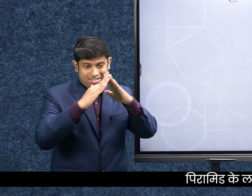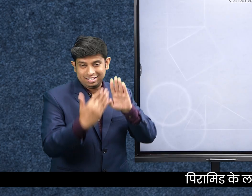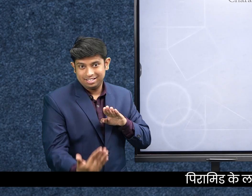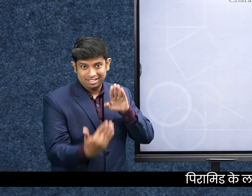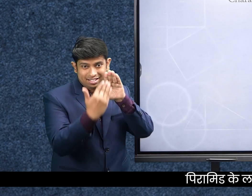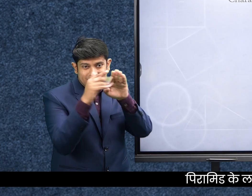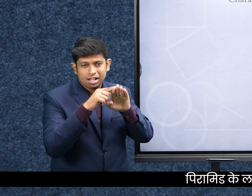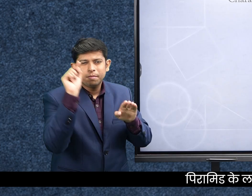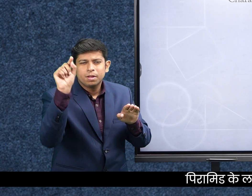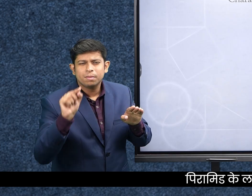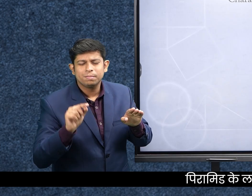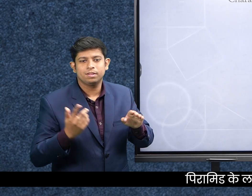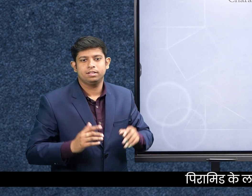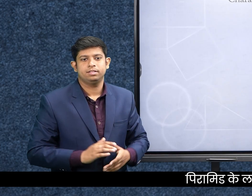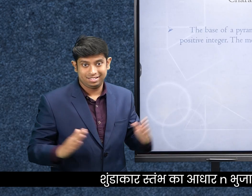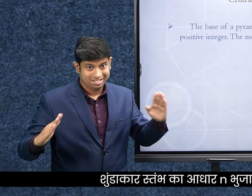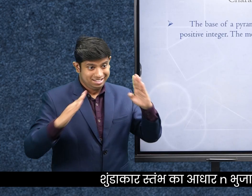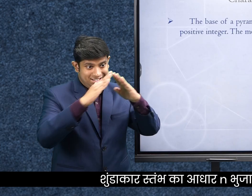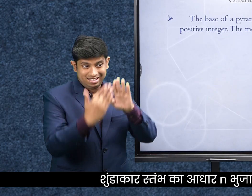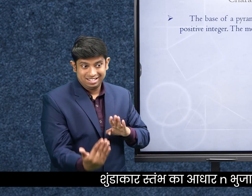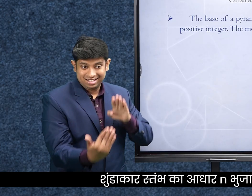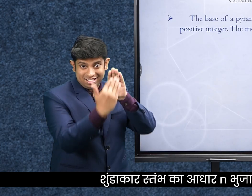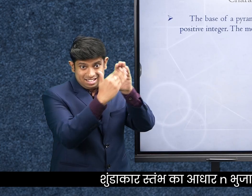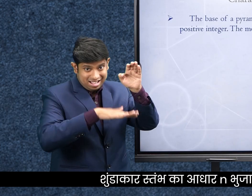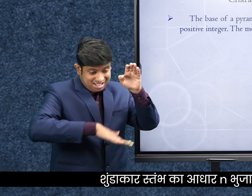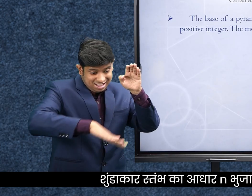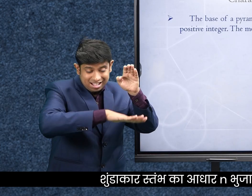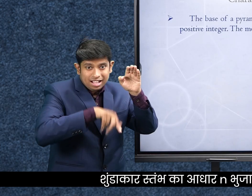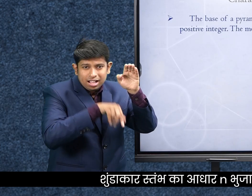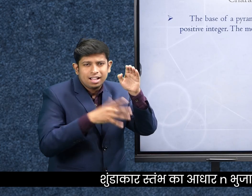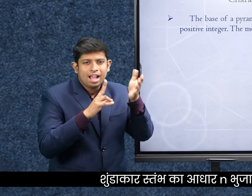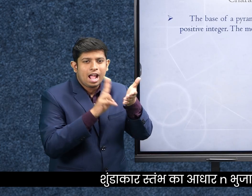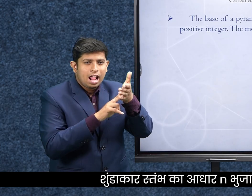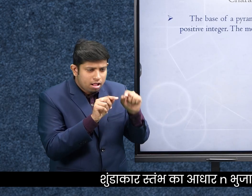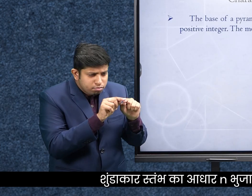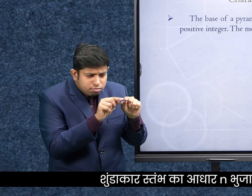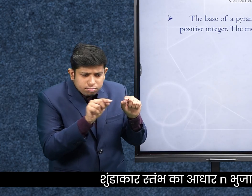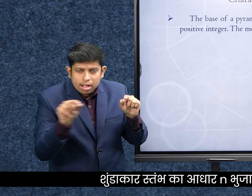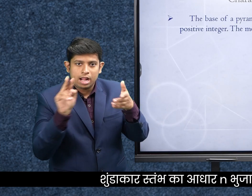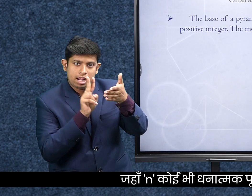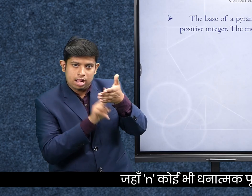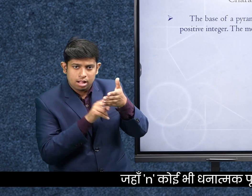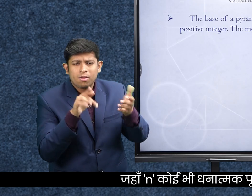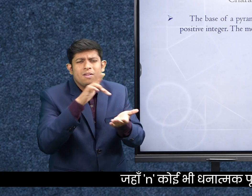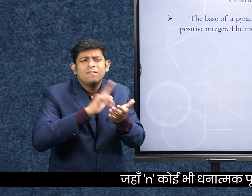पिरामिड के लक्षण। शुंडाकार स्तंभ का आधार n भुजाओं वाला एक बहुभुज है जहां n कोई